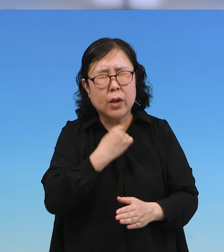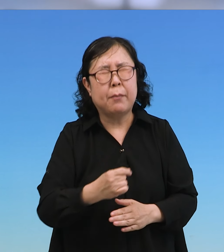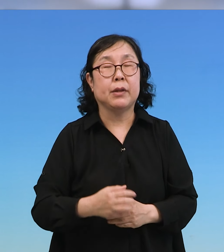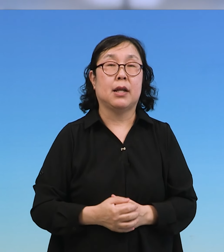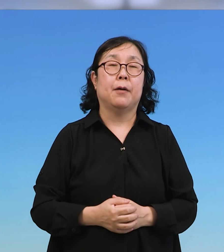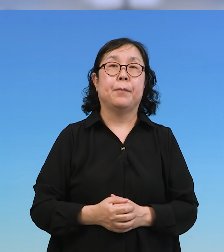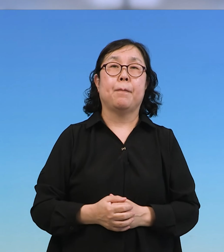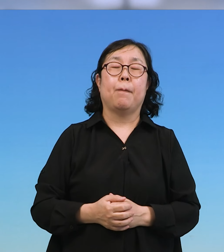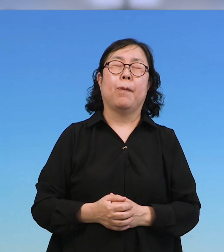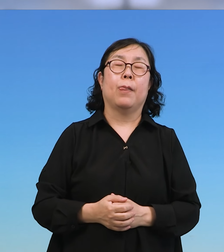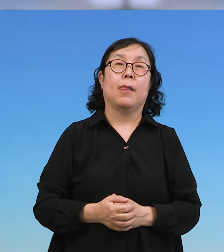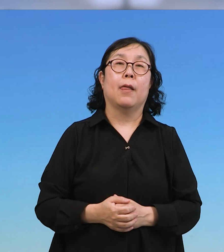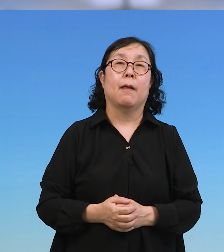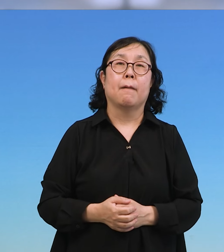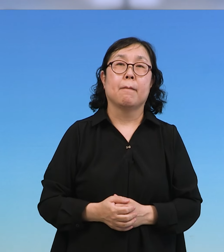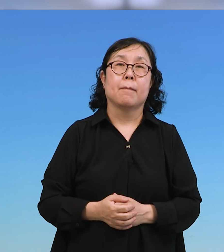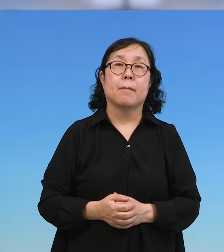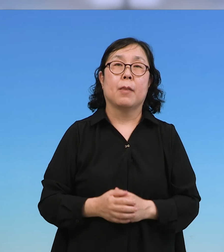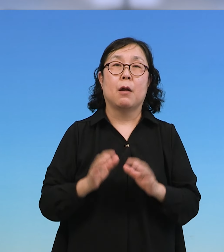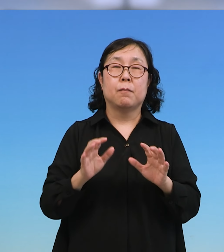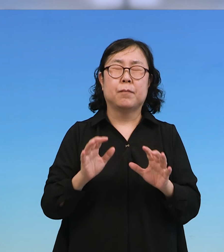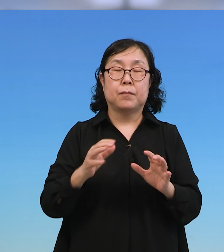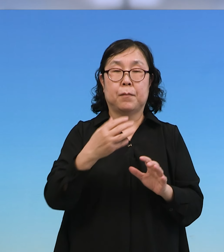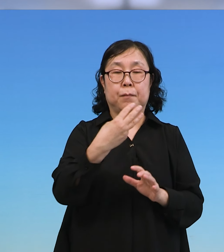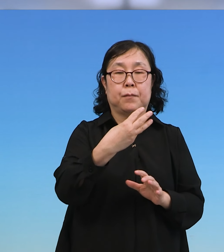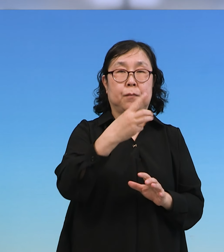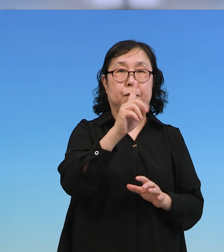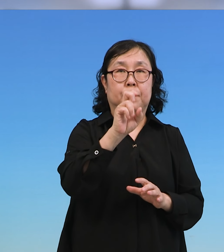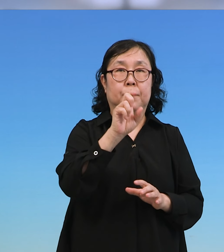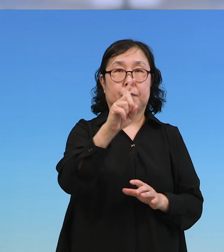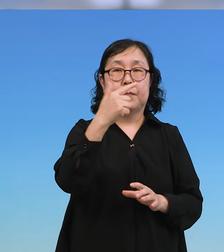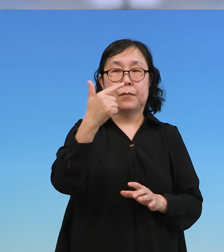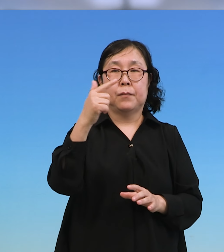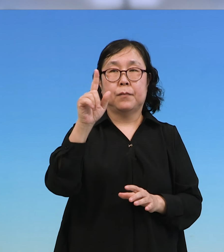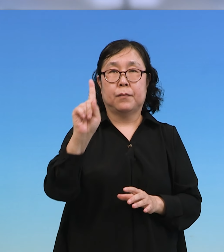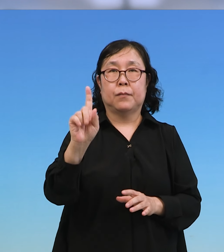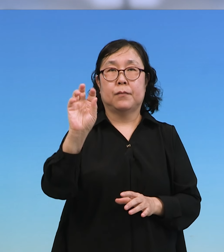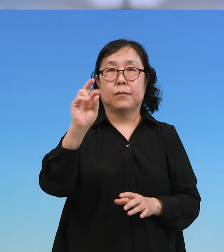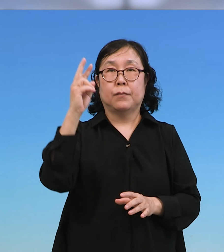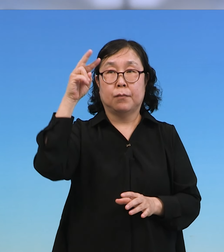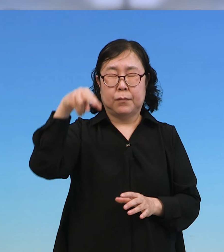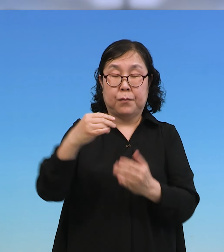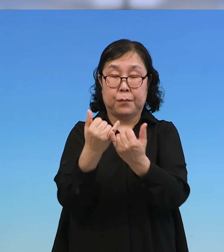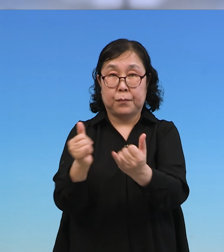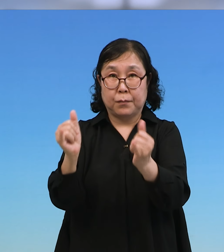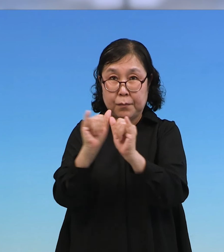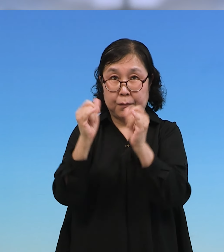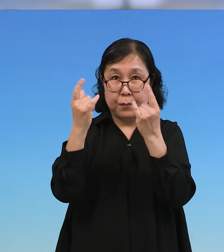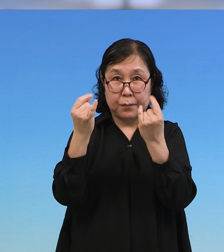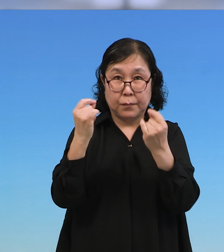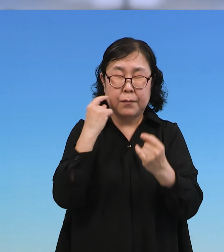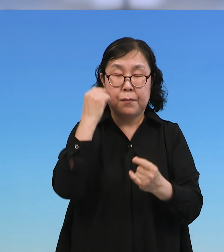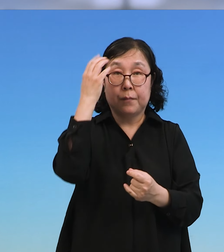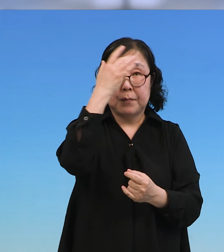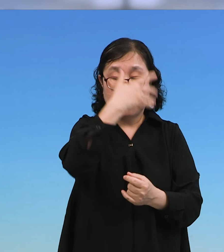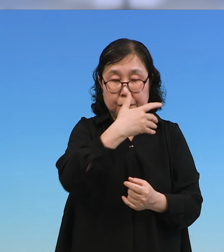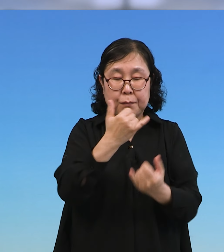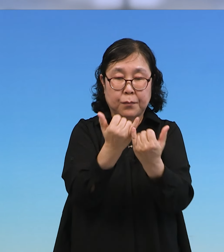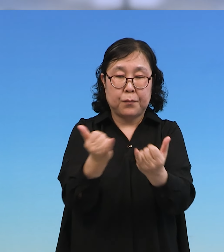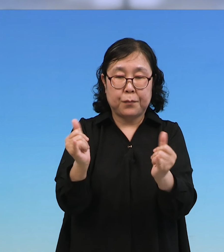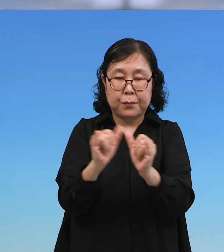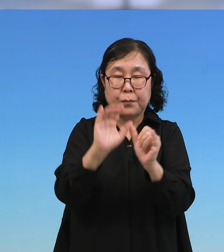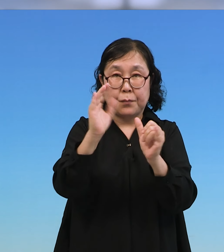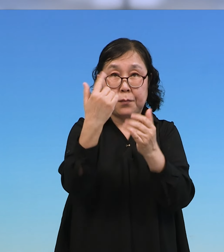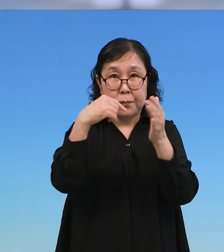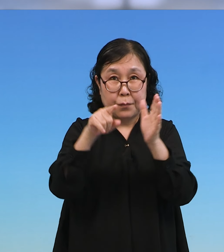그래서 저는 오늘요, 우리 교회가 이 라마나얏 공동체 같은 아름다운 공동체가 되기 위해서 두 가지